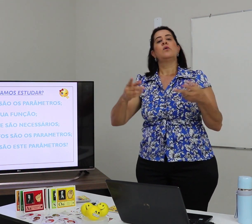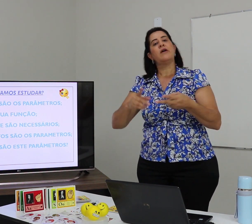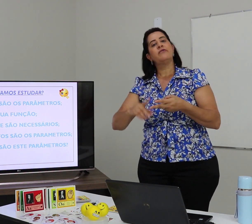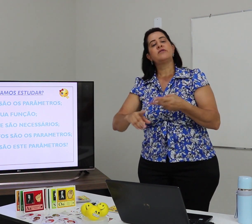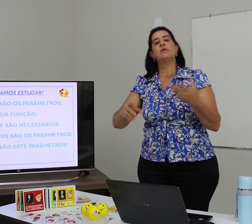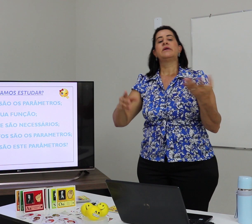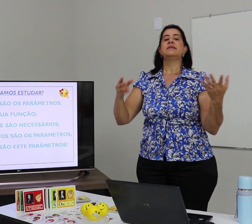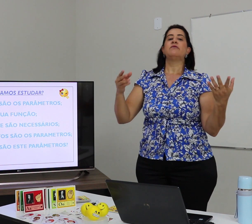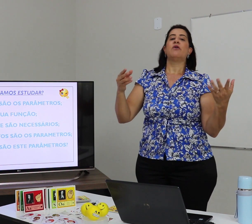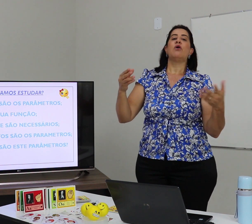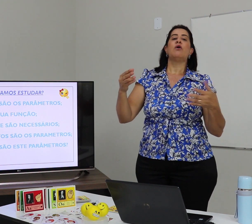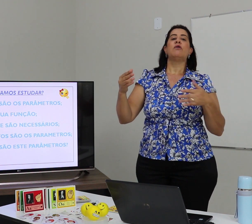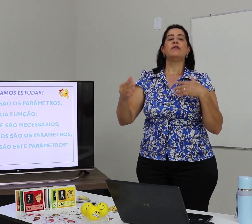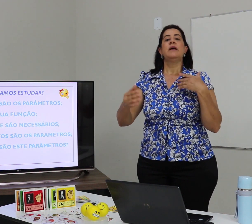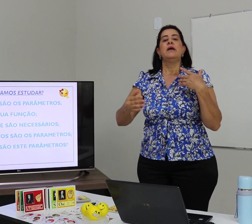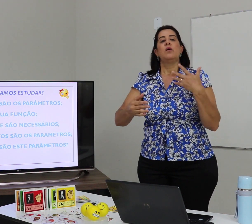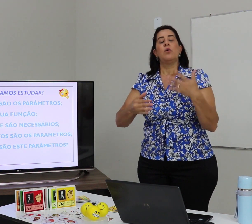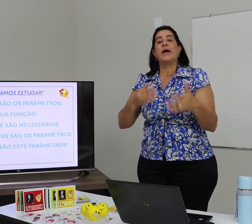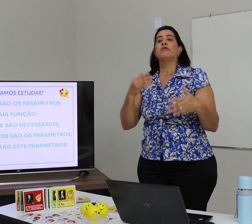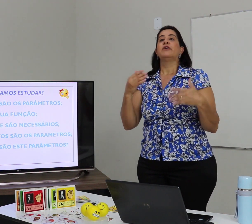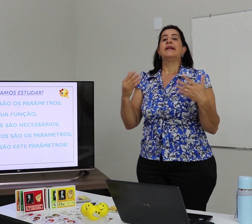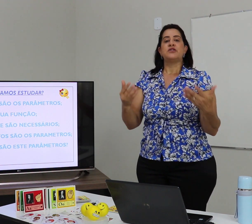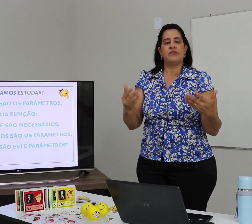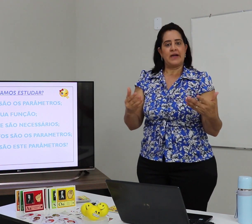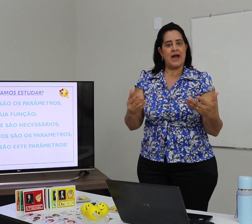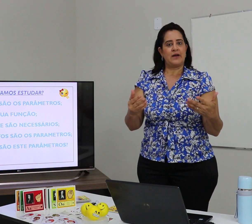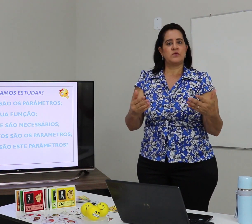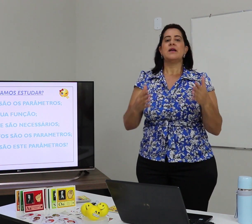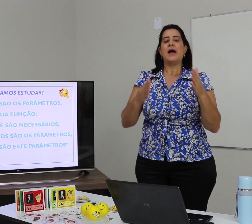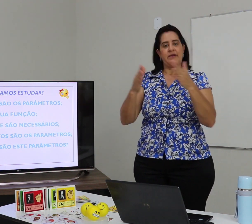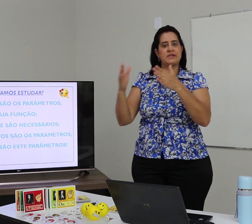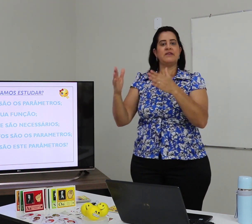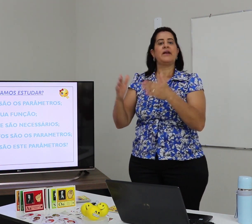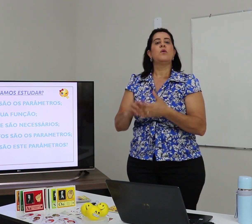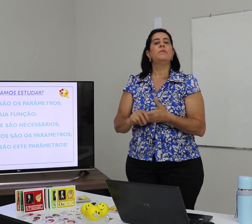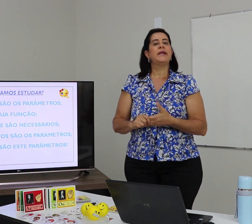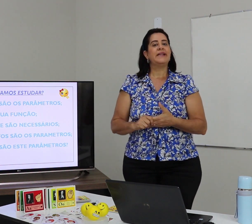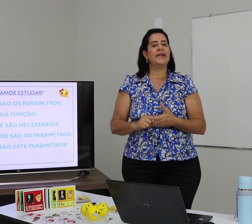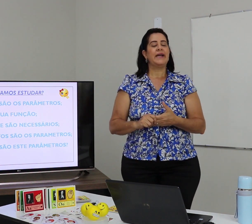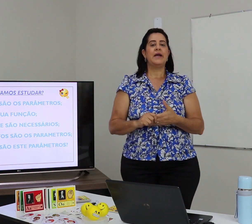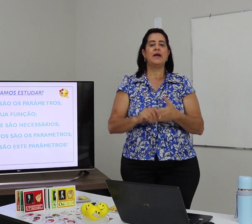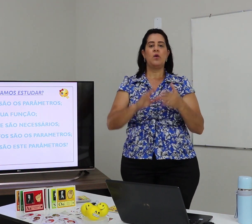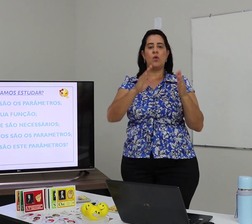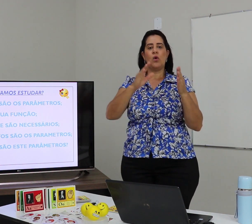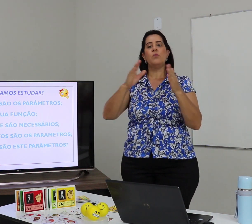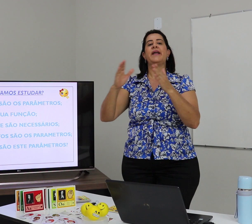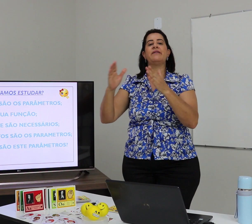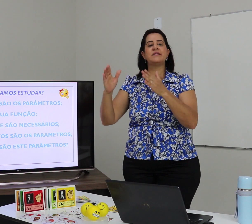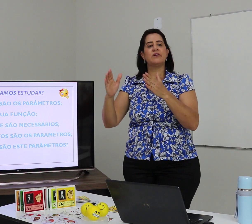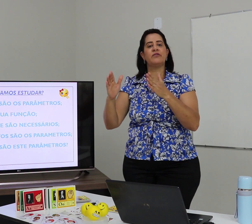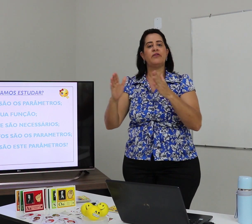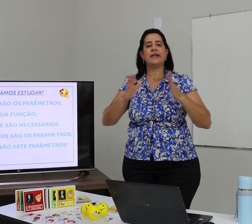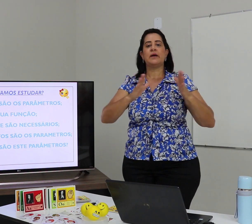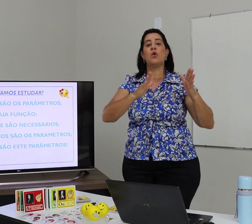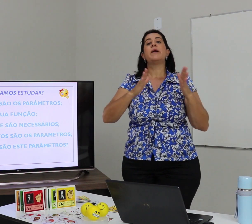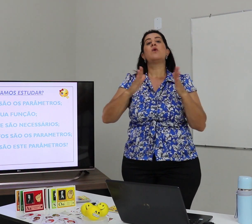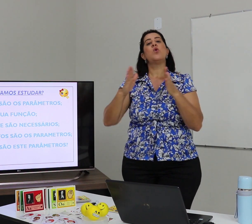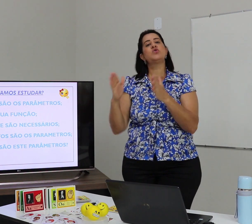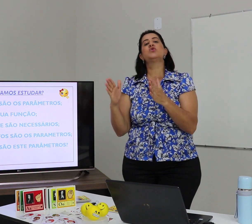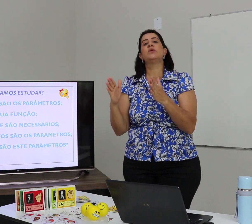qual a função que desenvolve, como é que eu vou identificá-los, aí você vai compreender como deve ser feita, como é construída